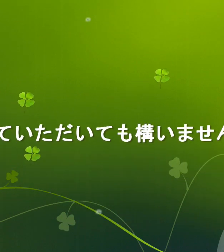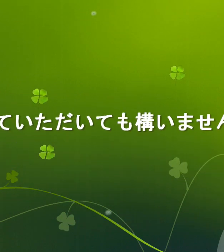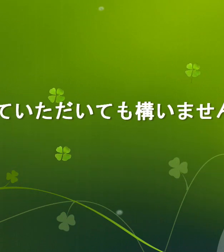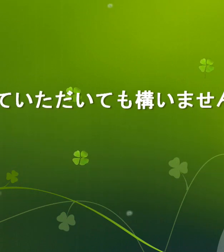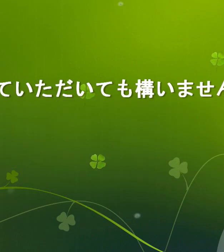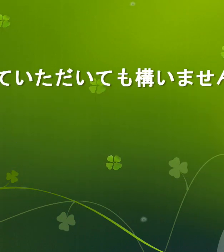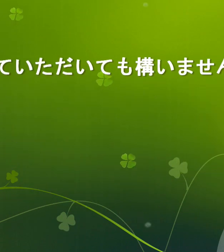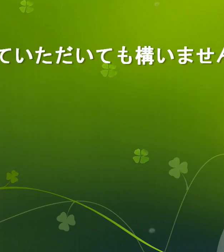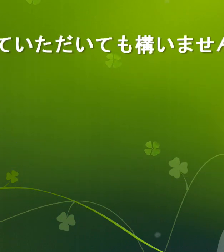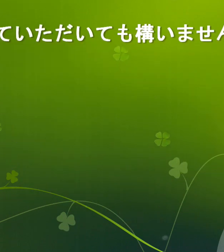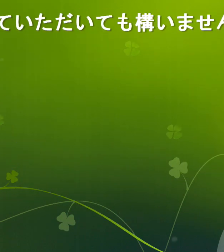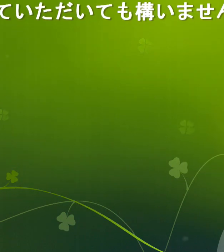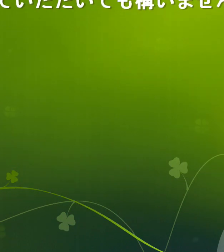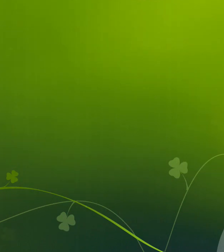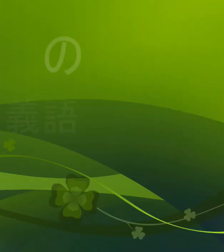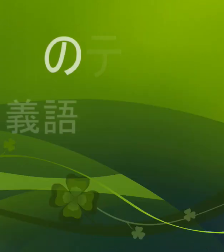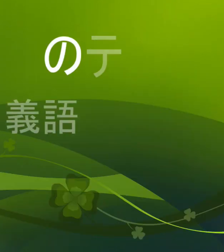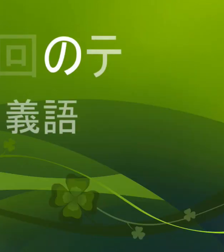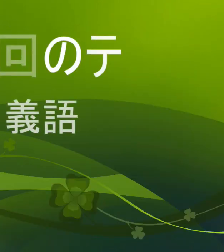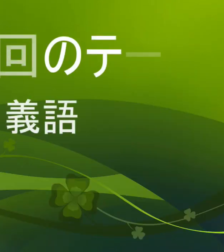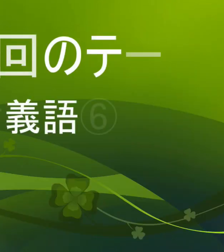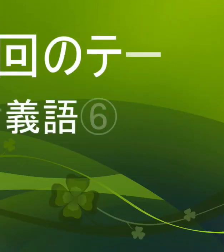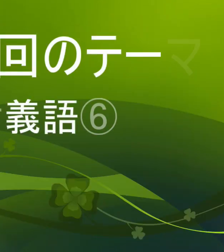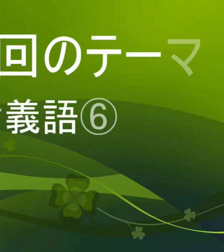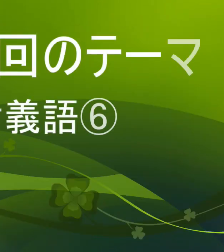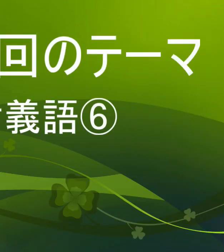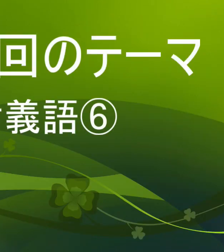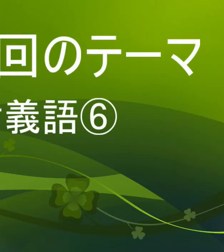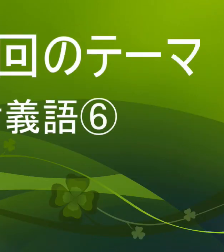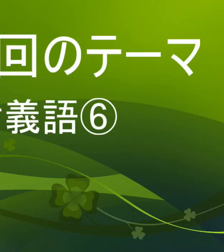いても構いません。対義語